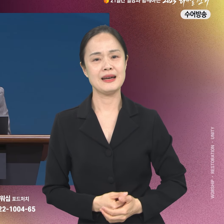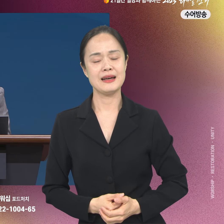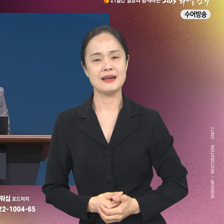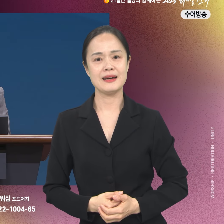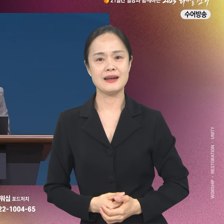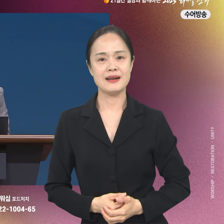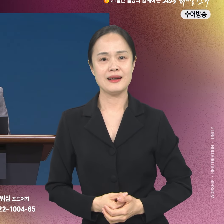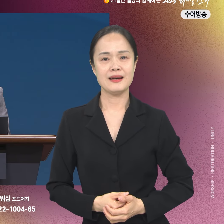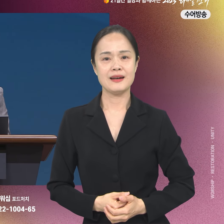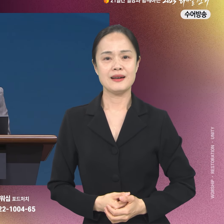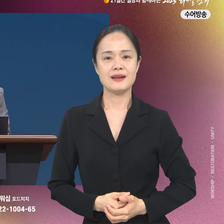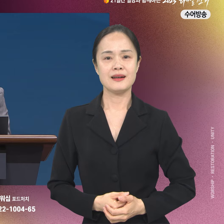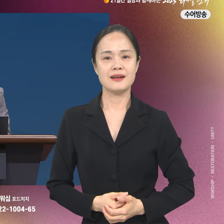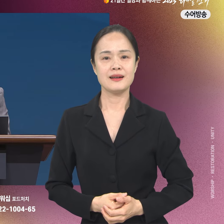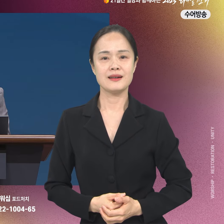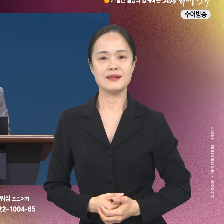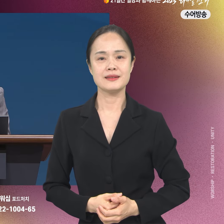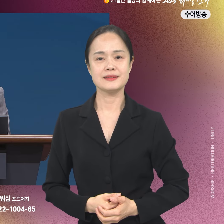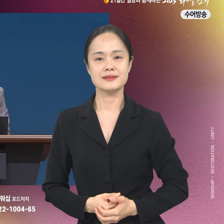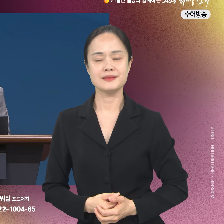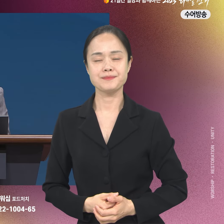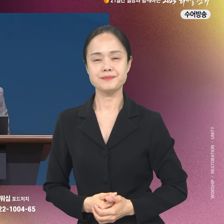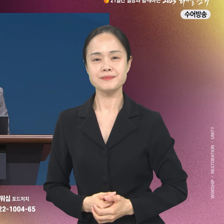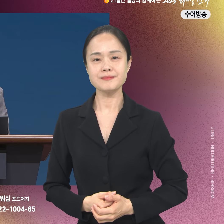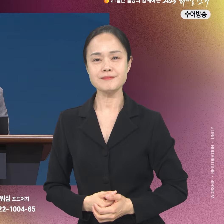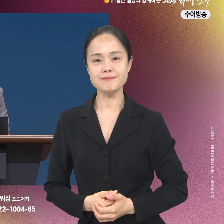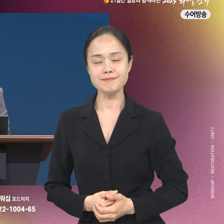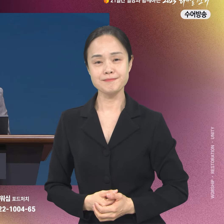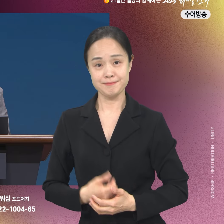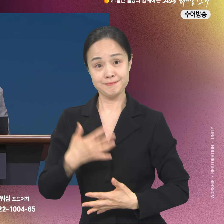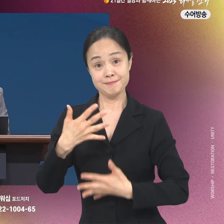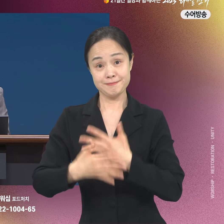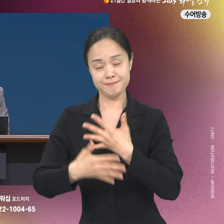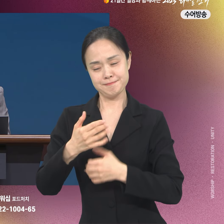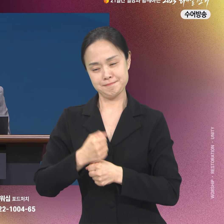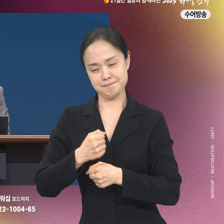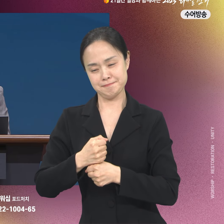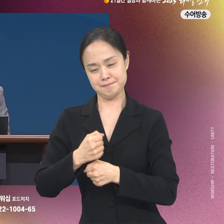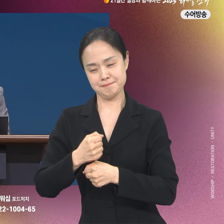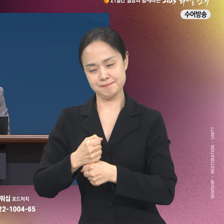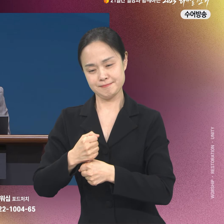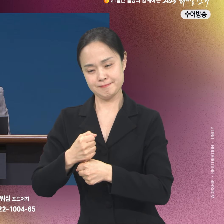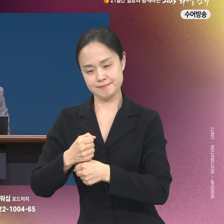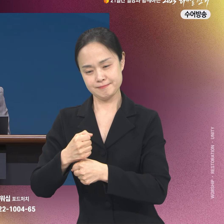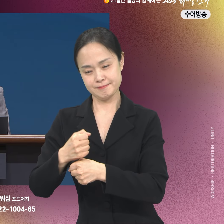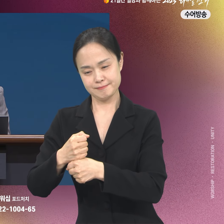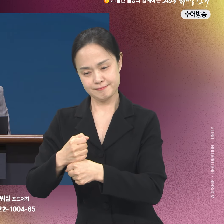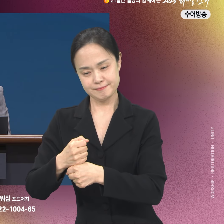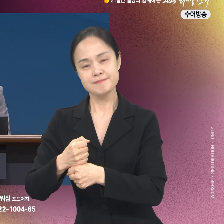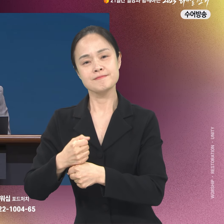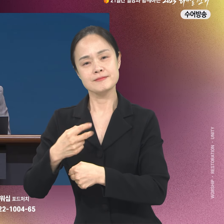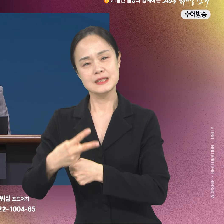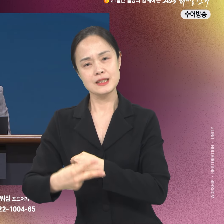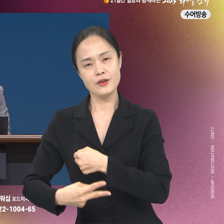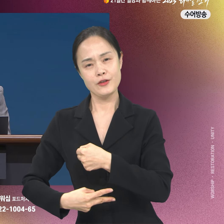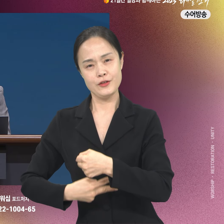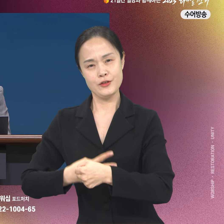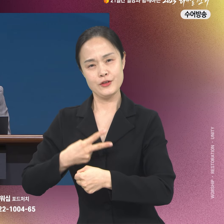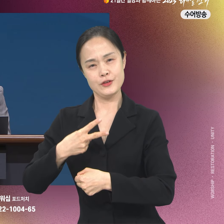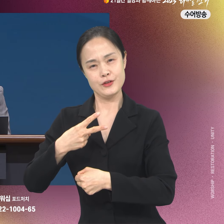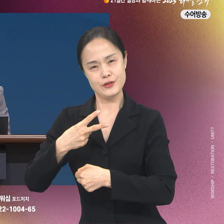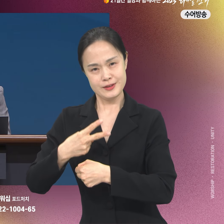다음에 이제 한 2년여에 걸쳐서 작품을 마무리하게 됩니다. 그때